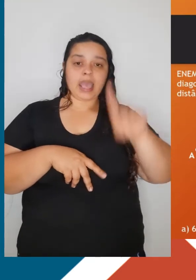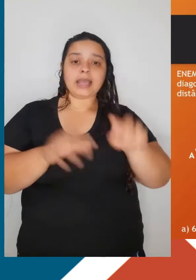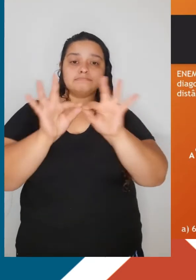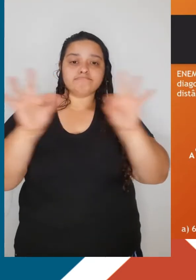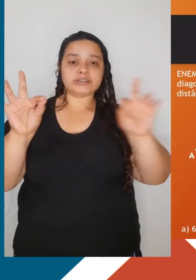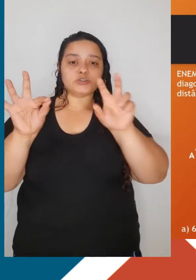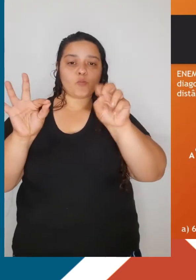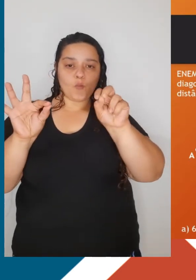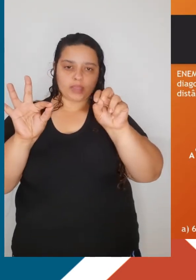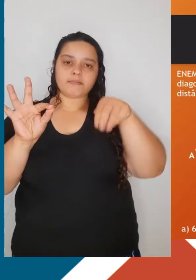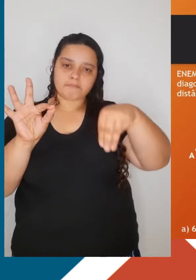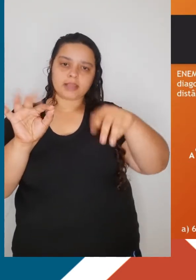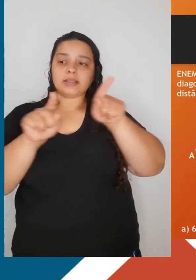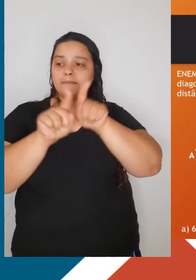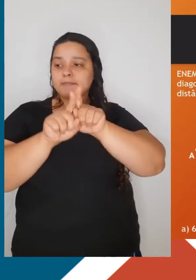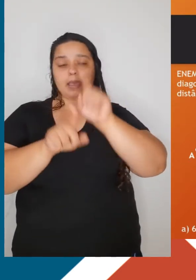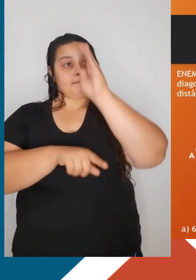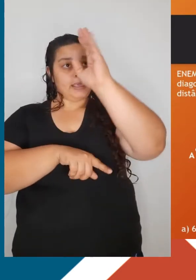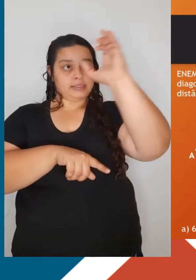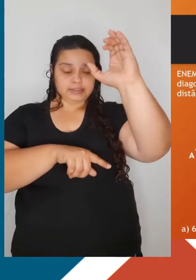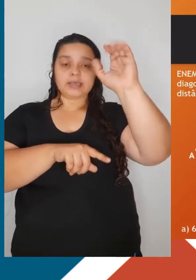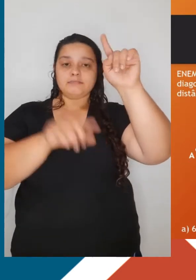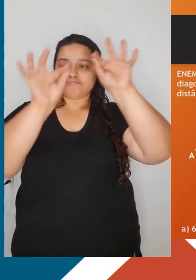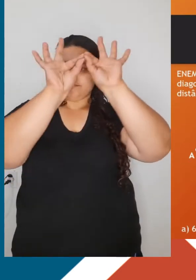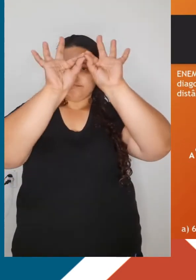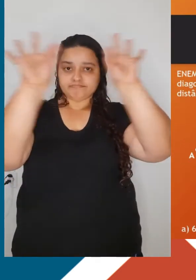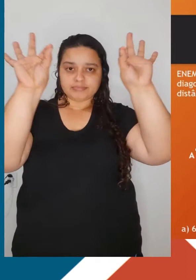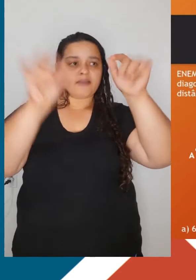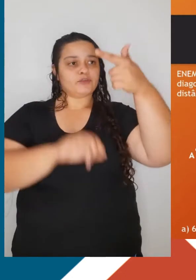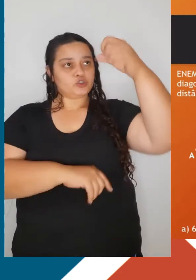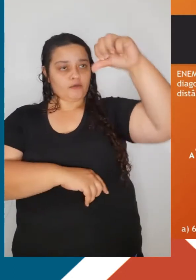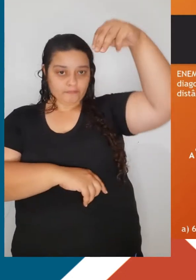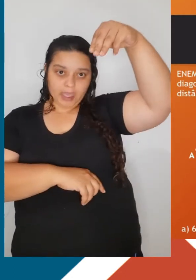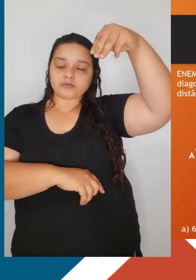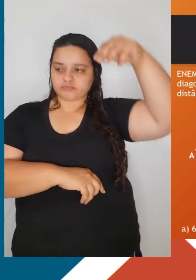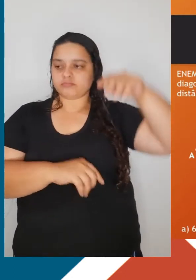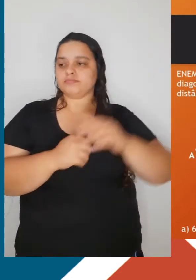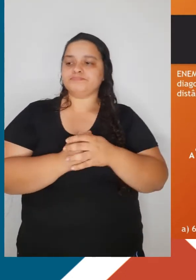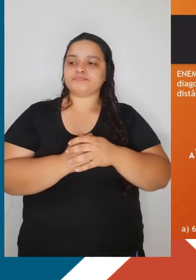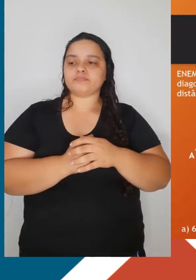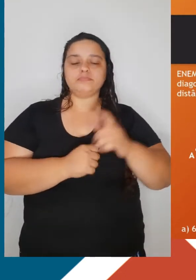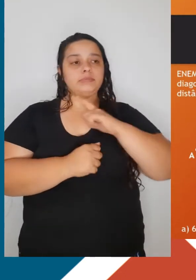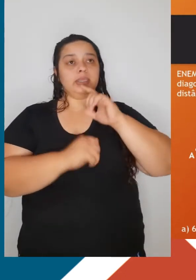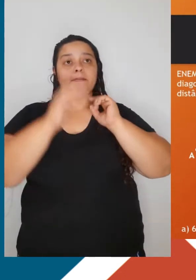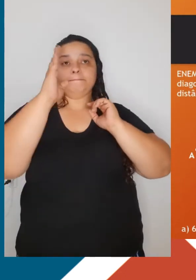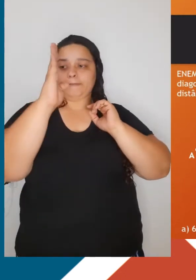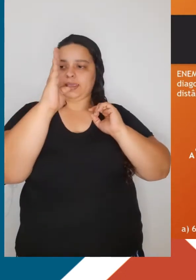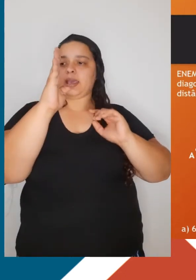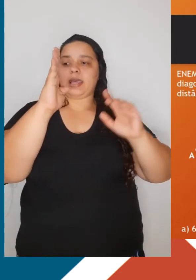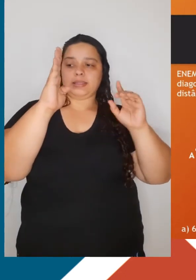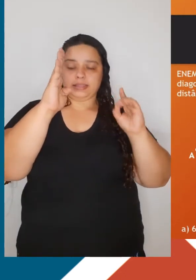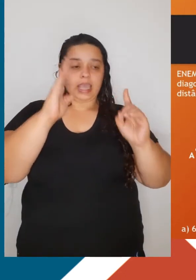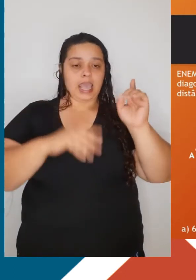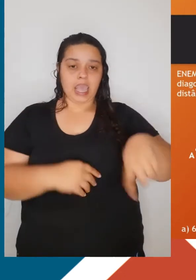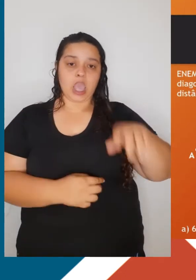50 metros e é paralela ao lado BC, que mede 29 metros. A distância do ponto B a